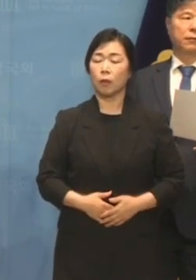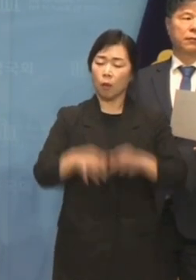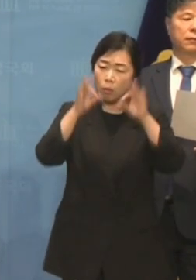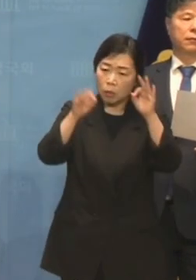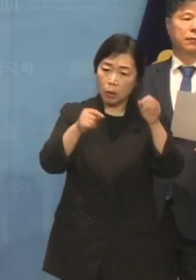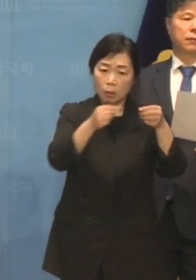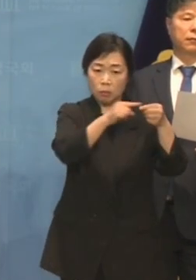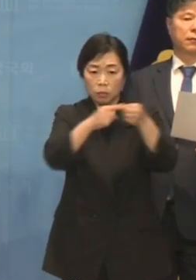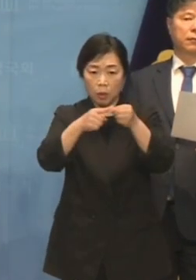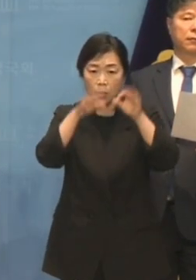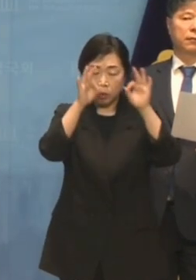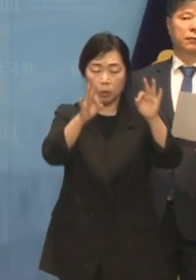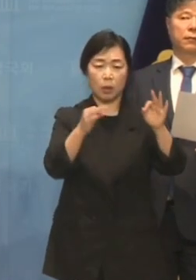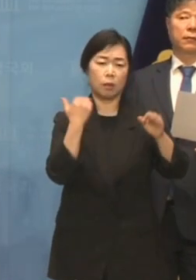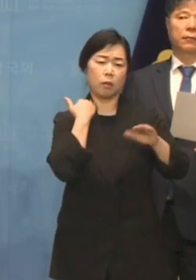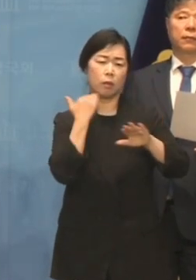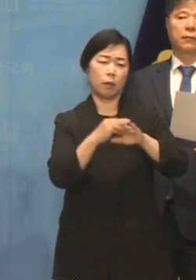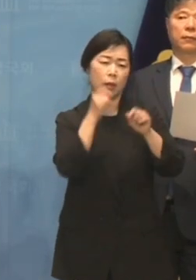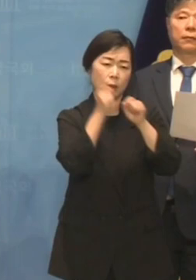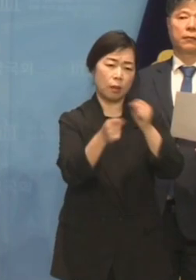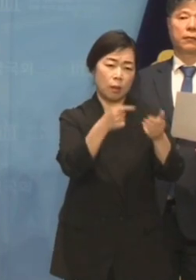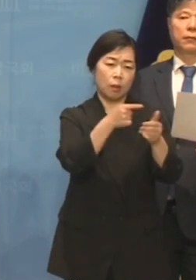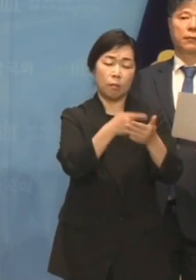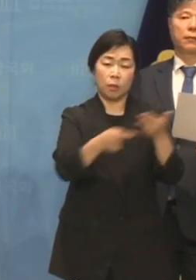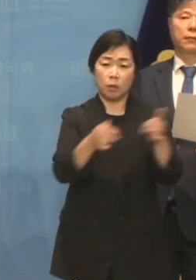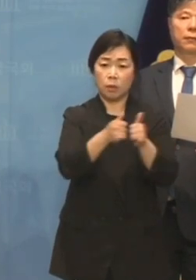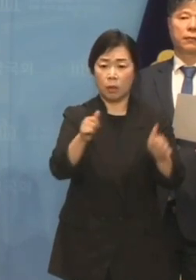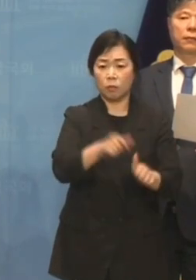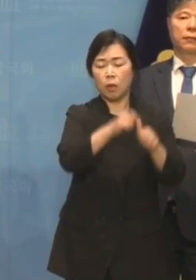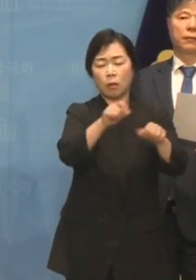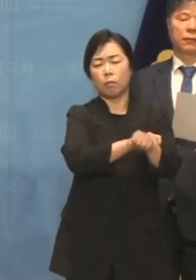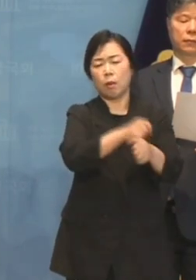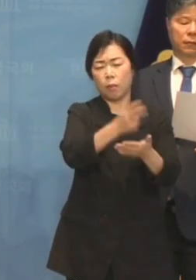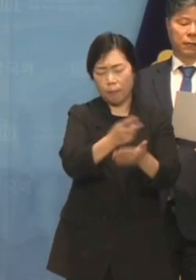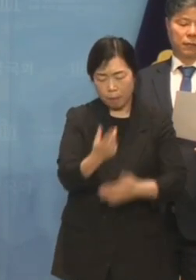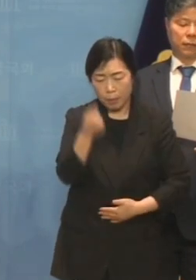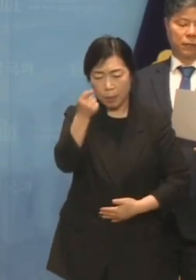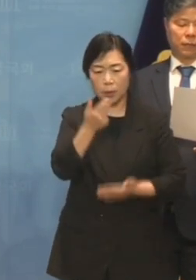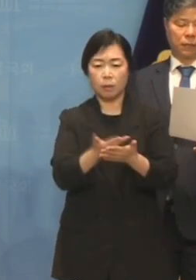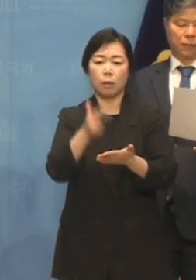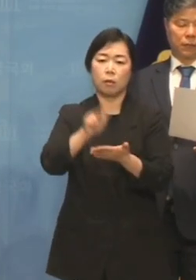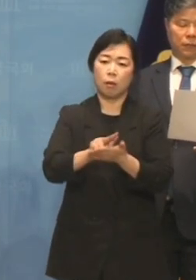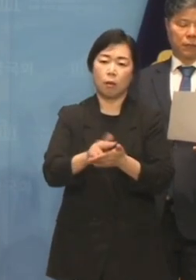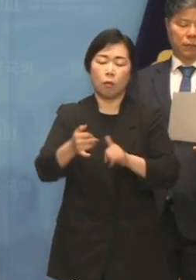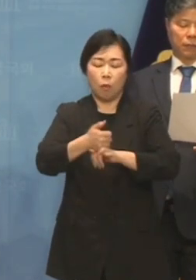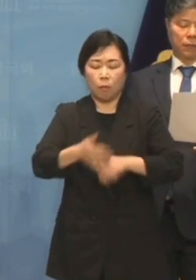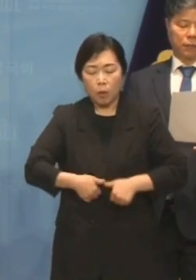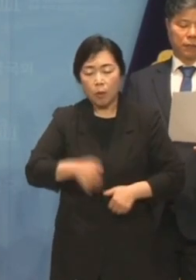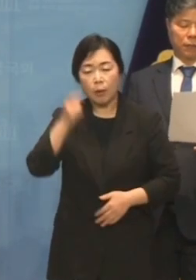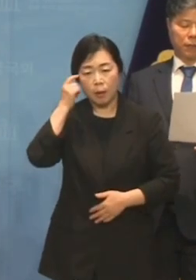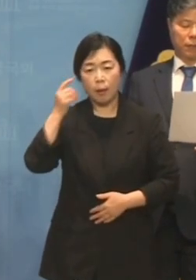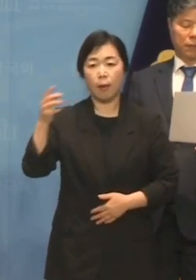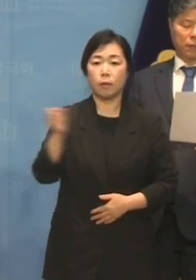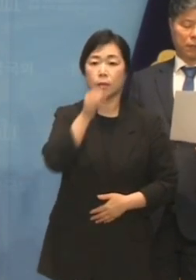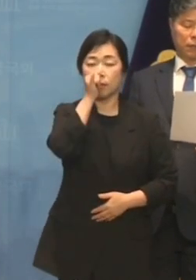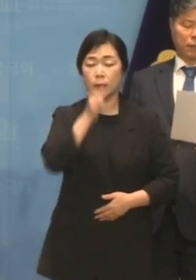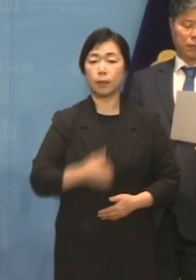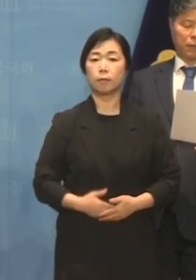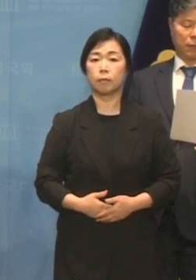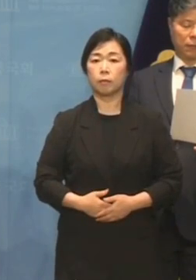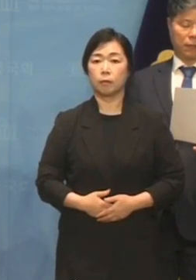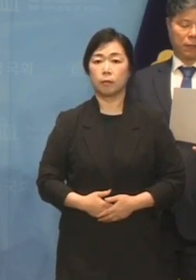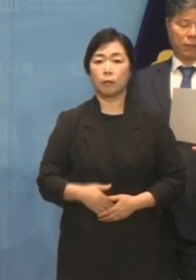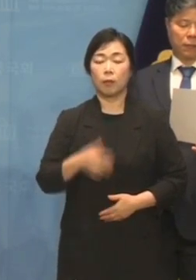이걸 볼 때마다 전세 사기 피해자 구제 특별법이 정말 빨리 제정되어야 되겠다는 생각을 합니다. 저희